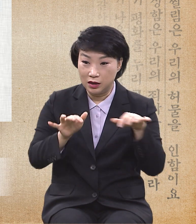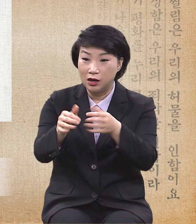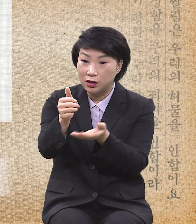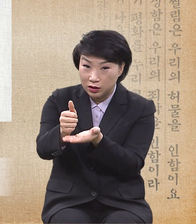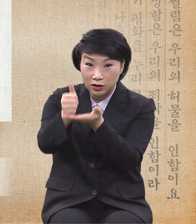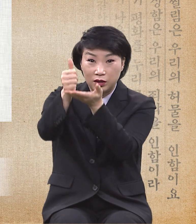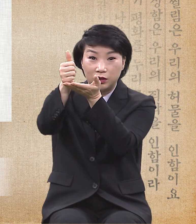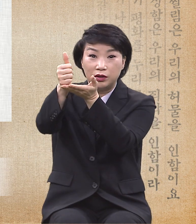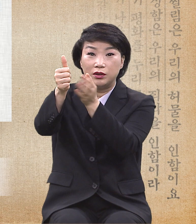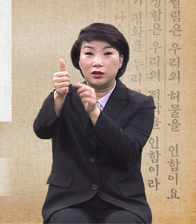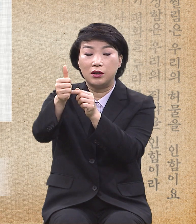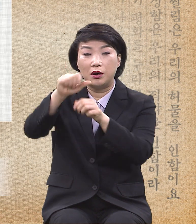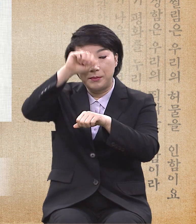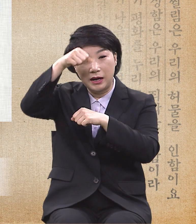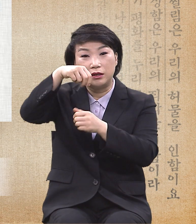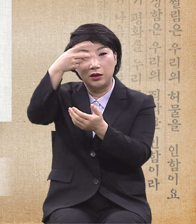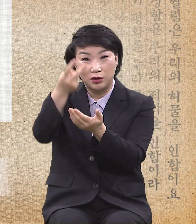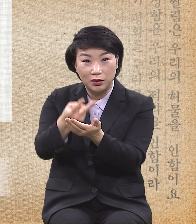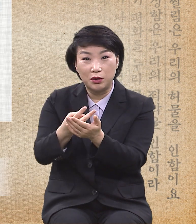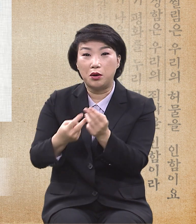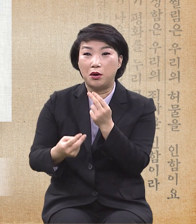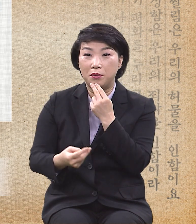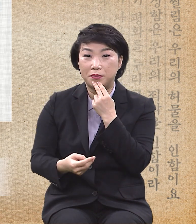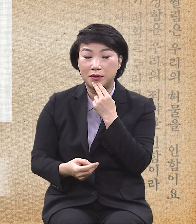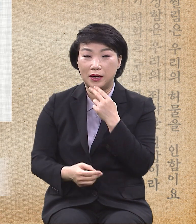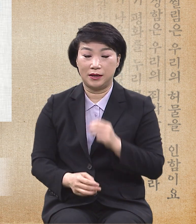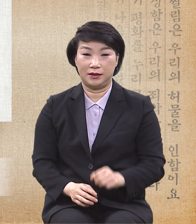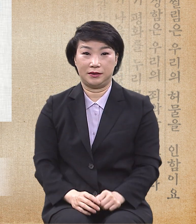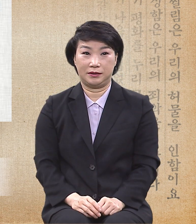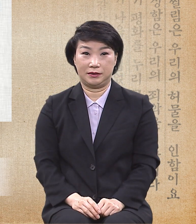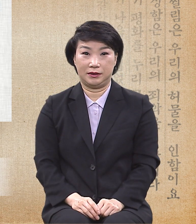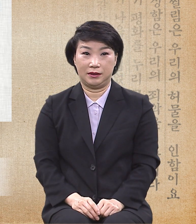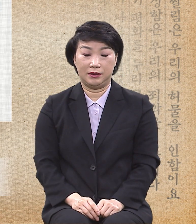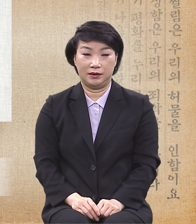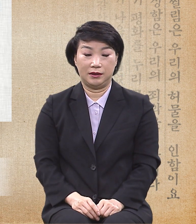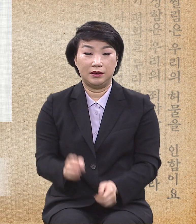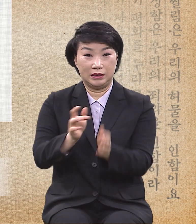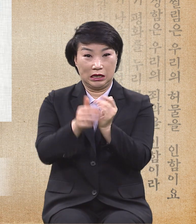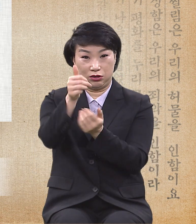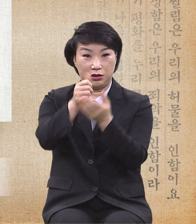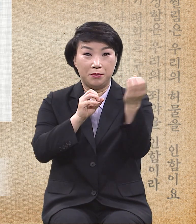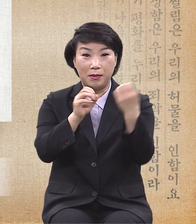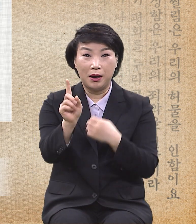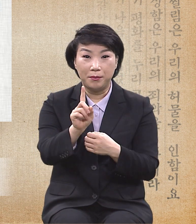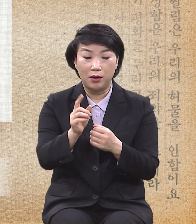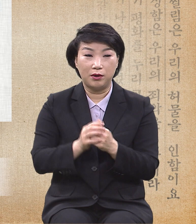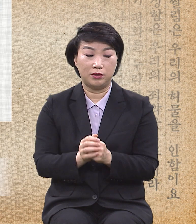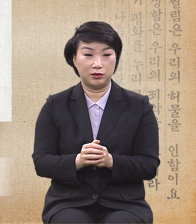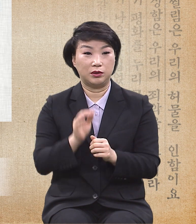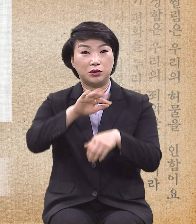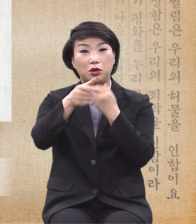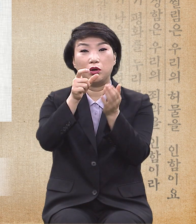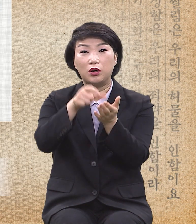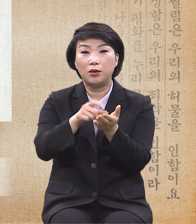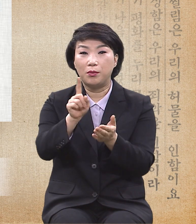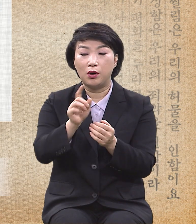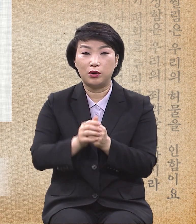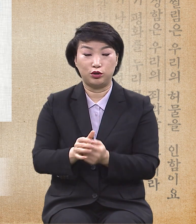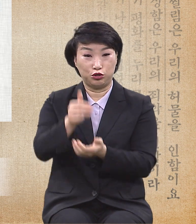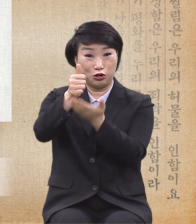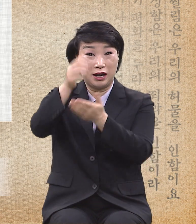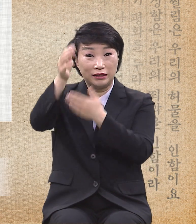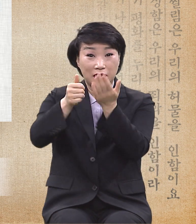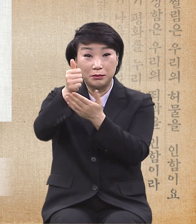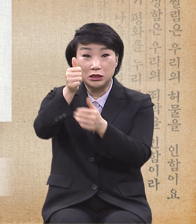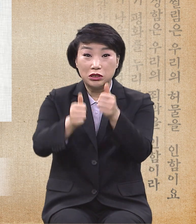너를 받들어 발이 돌에 부딪히지 않게 하리로다 하였느니라. 예수께서 이르시되 또 기록되었으되 주